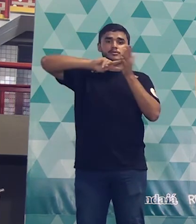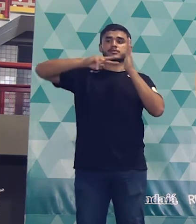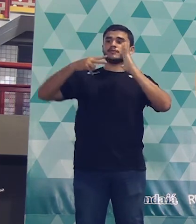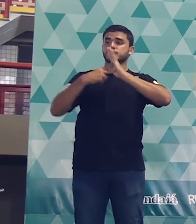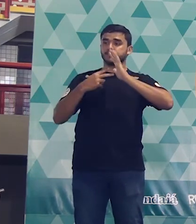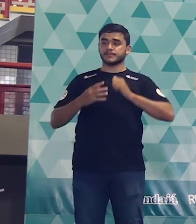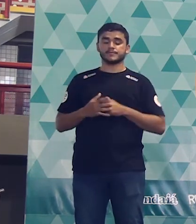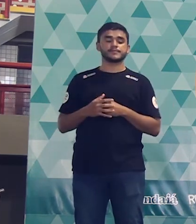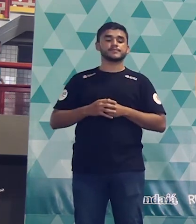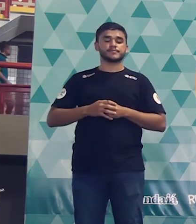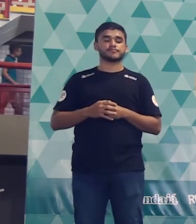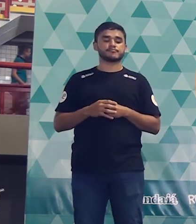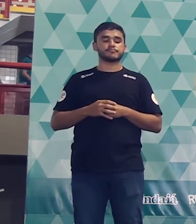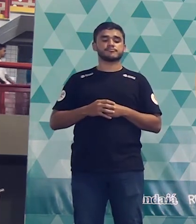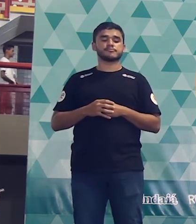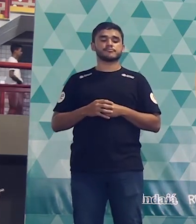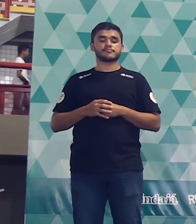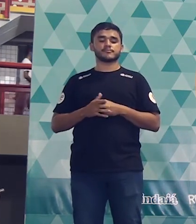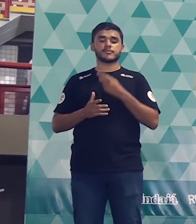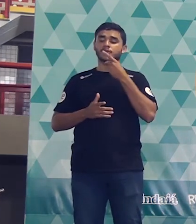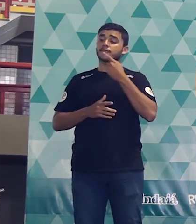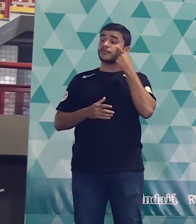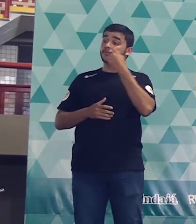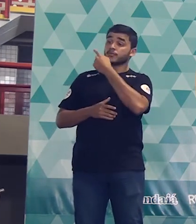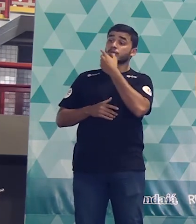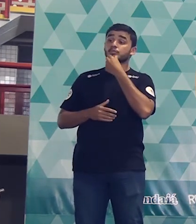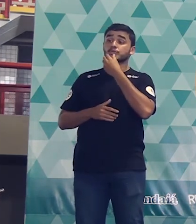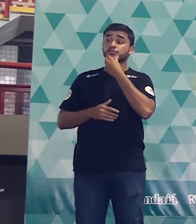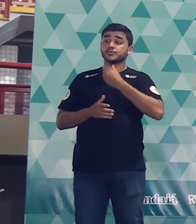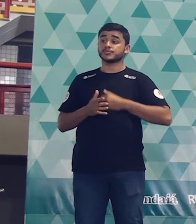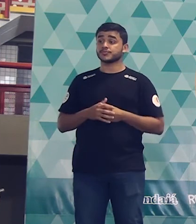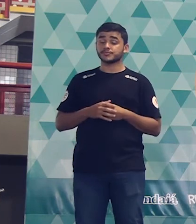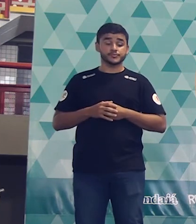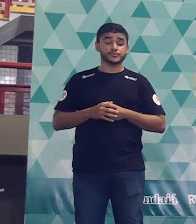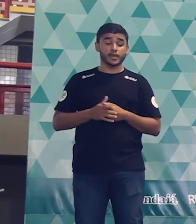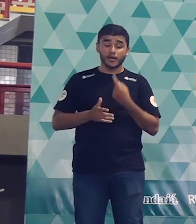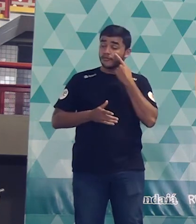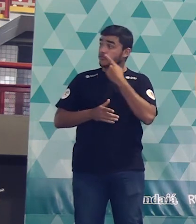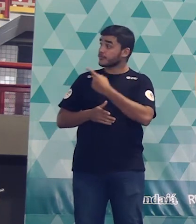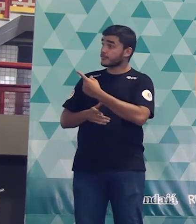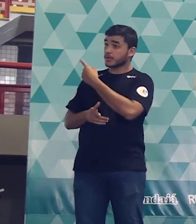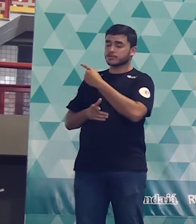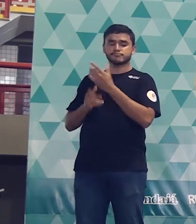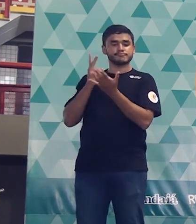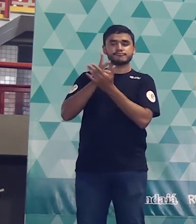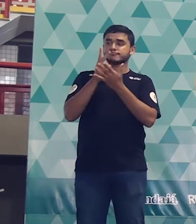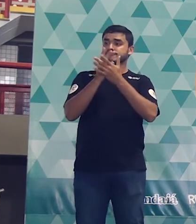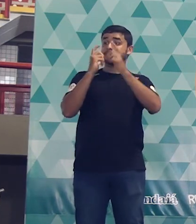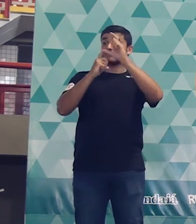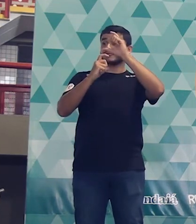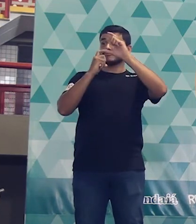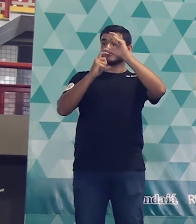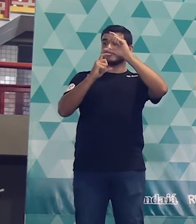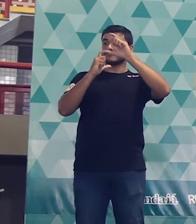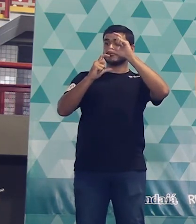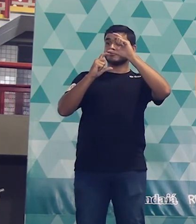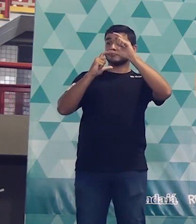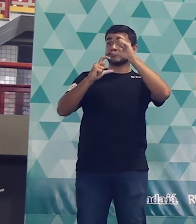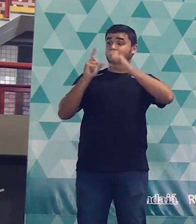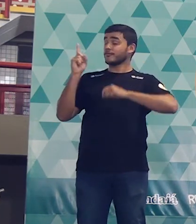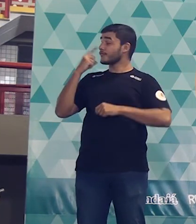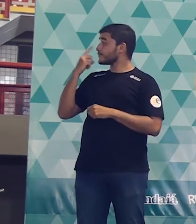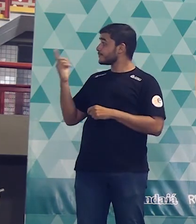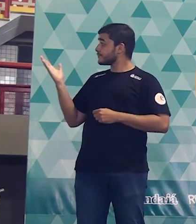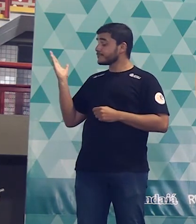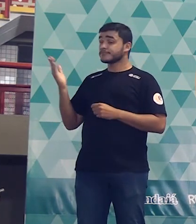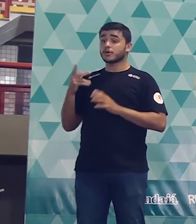social. Olha esse garoto aí, o Armandinho. O Armandinho tem caído muito em provas, viu? Ele surgiu por